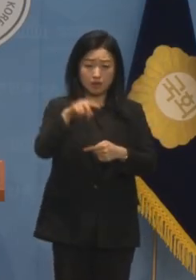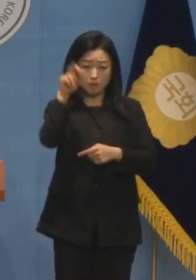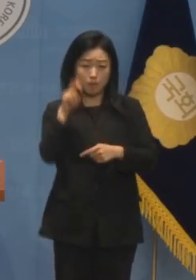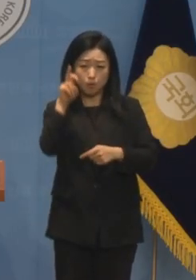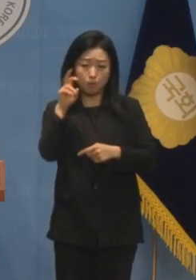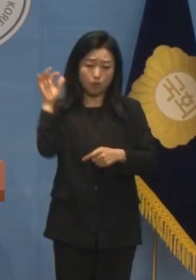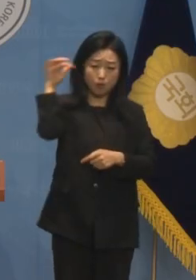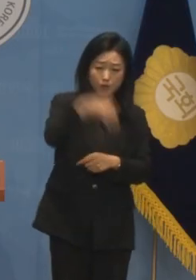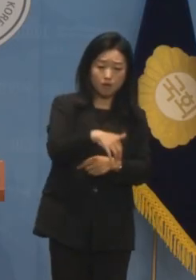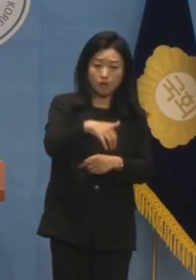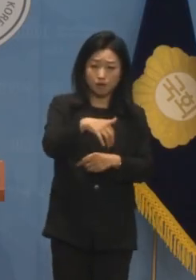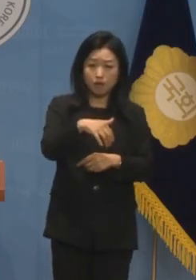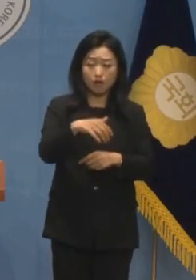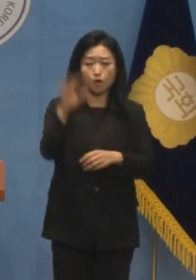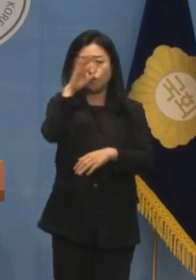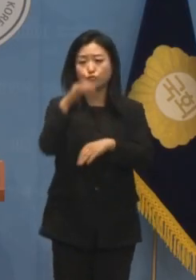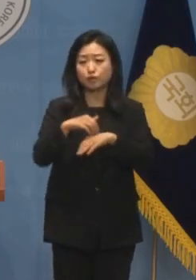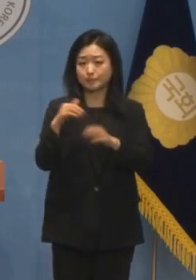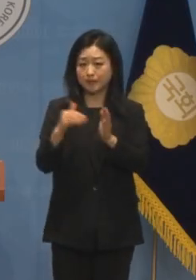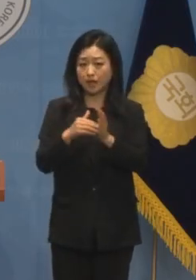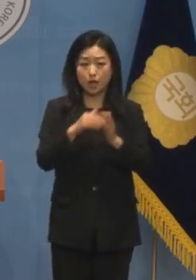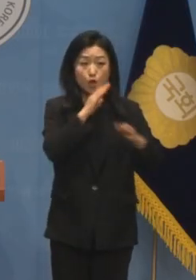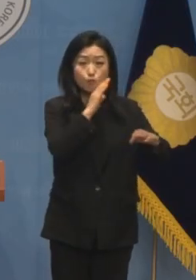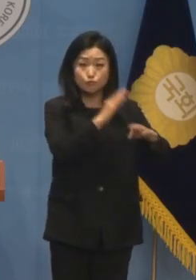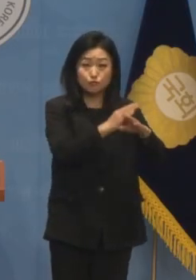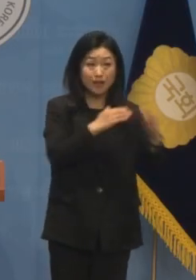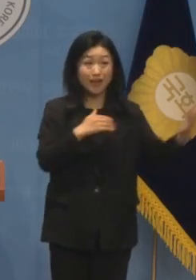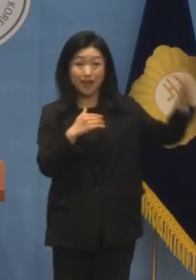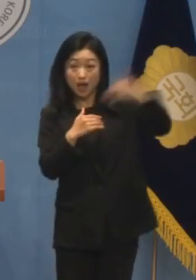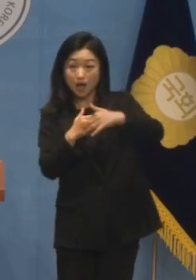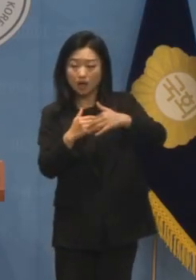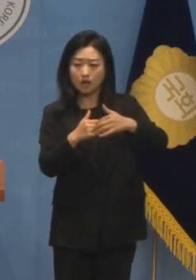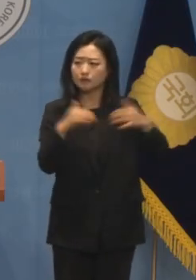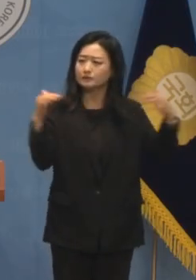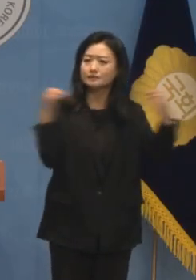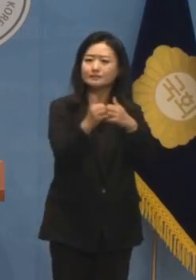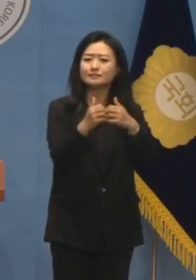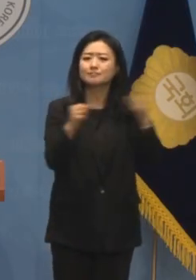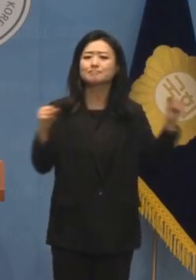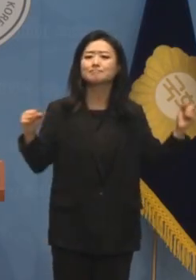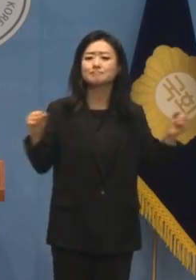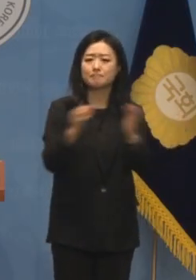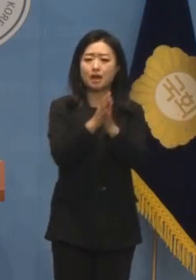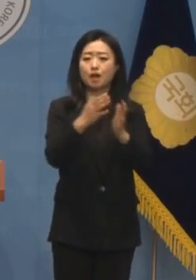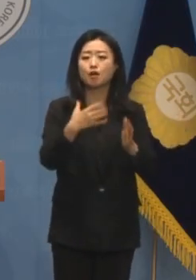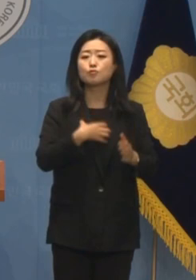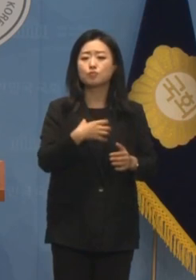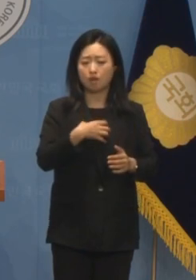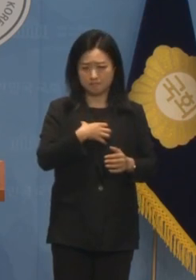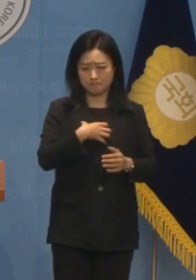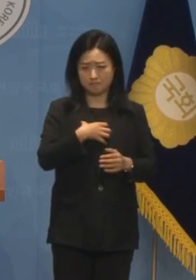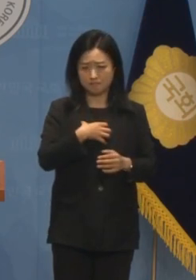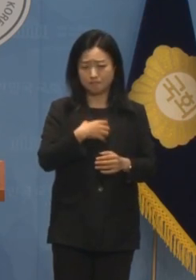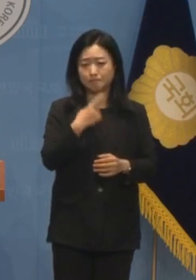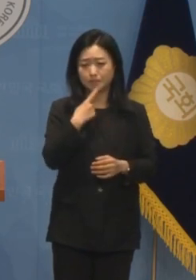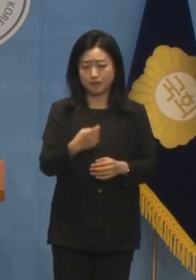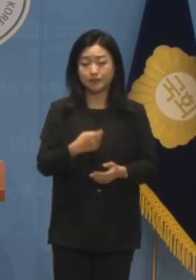실시했습니다. 북한의 대응이 있었다면 확전으로도 이어질 수 있는 위험한 상황을 만든